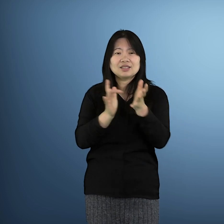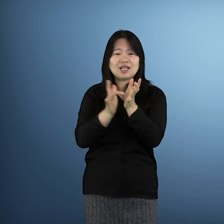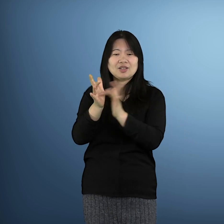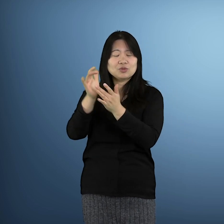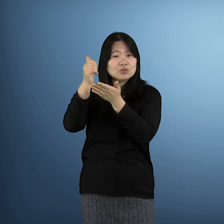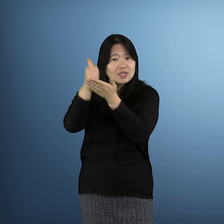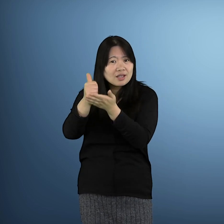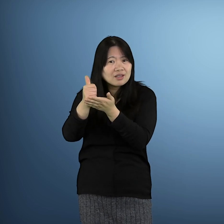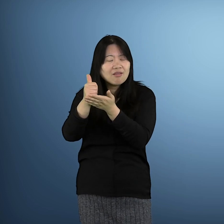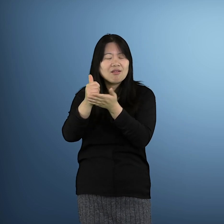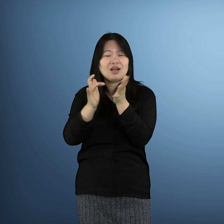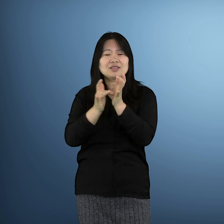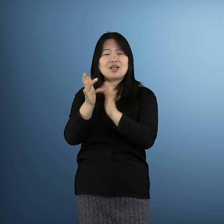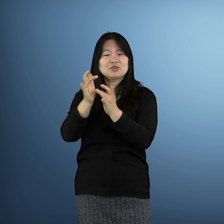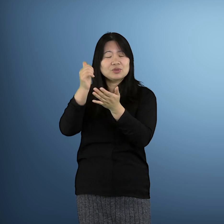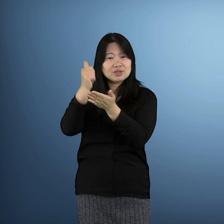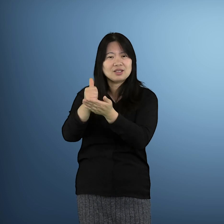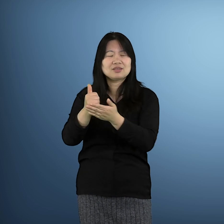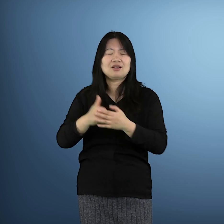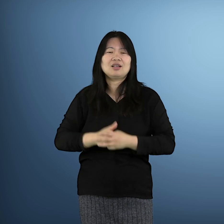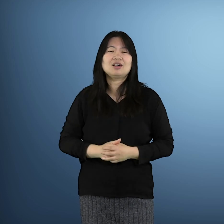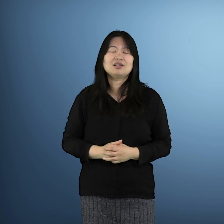예수께서